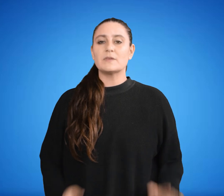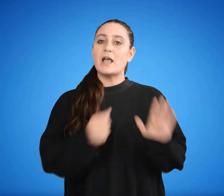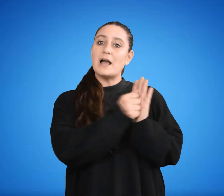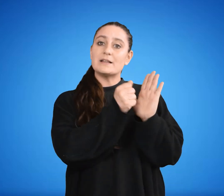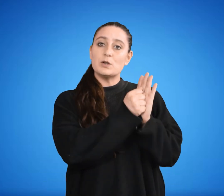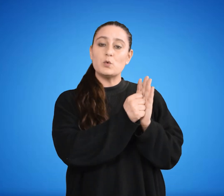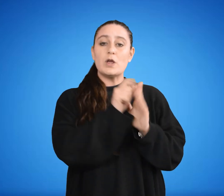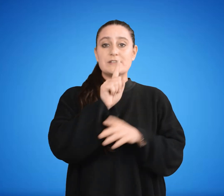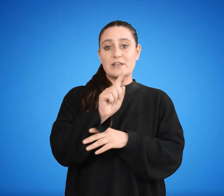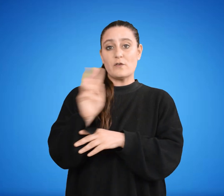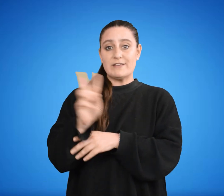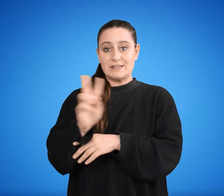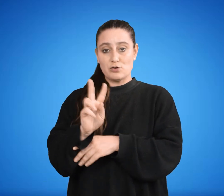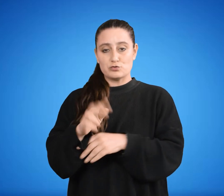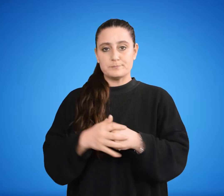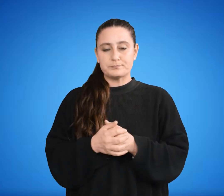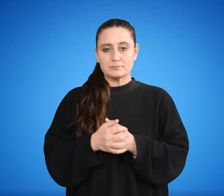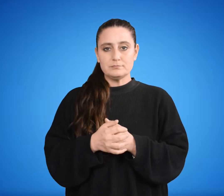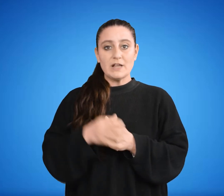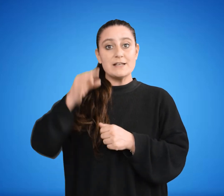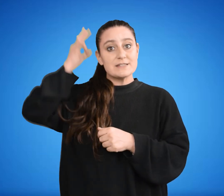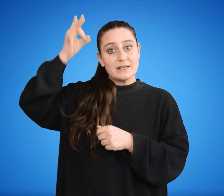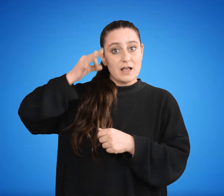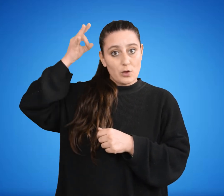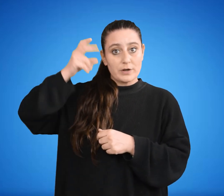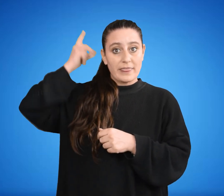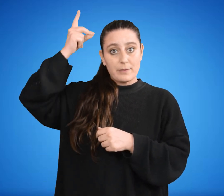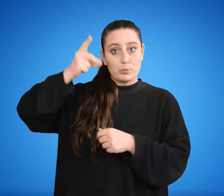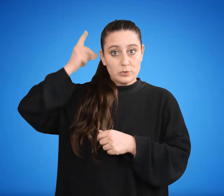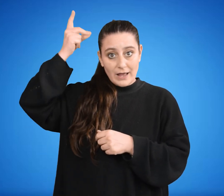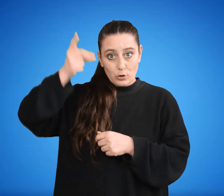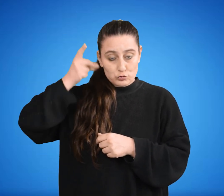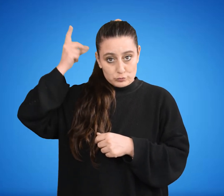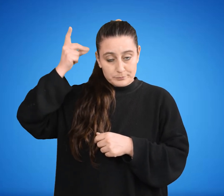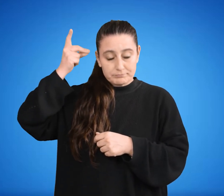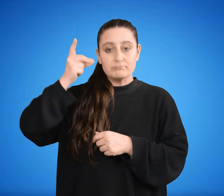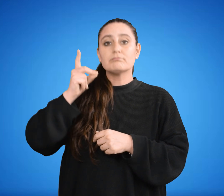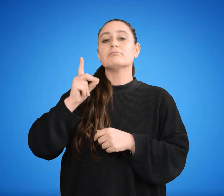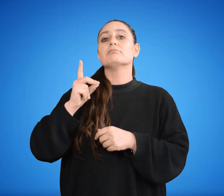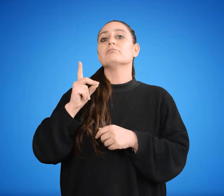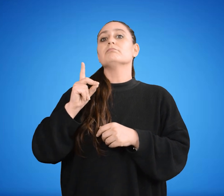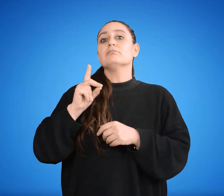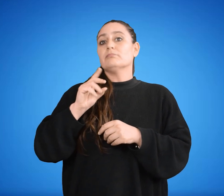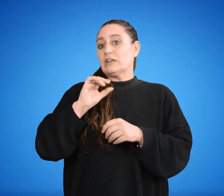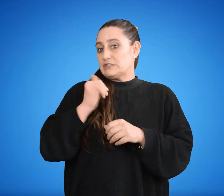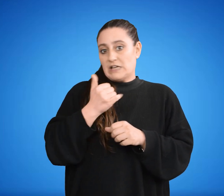artículo 122 los senadores y los representantes después de incorporados a sus